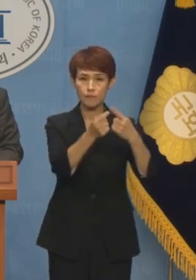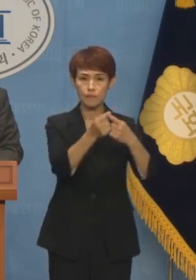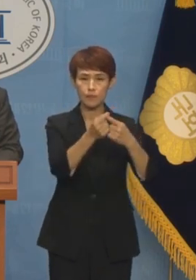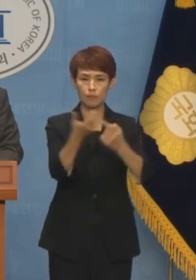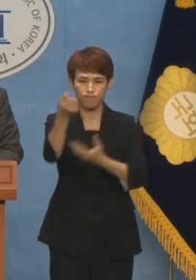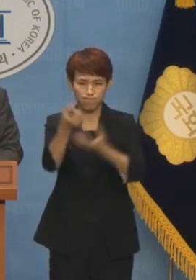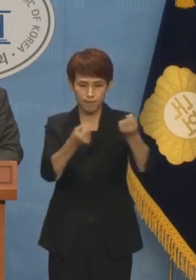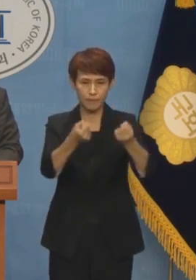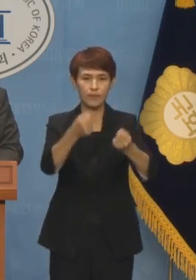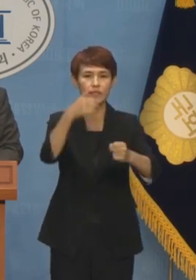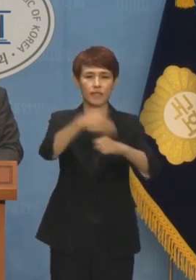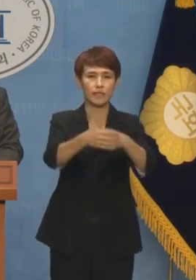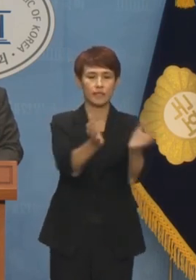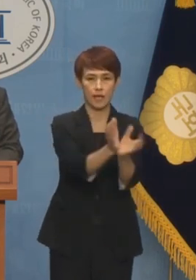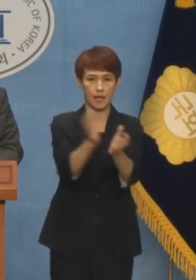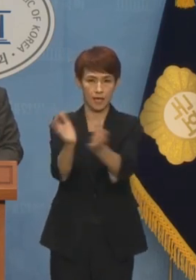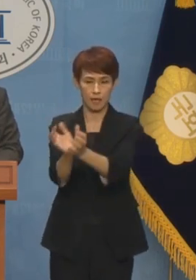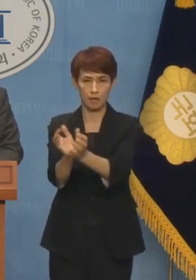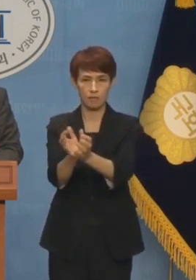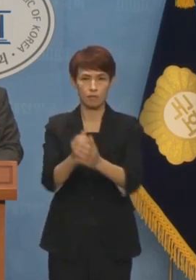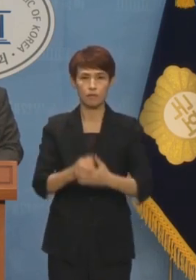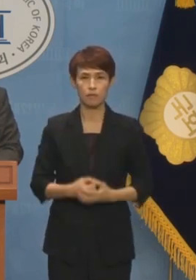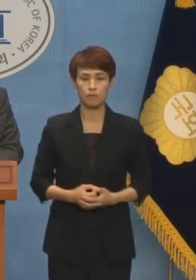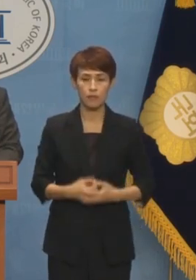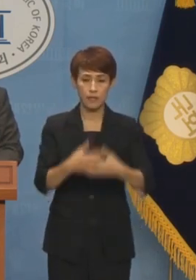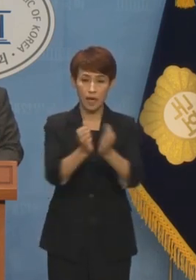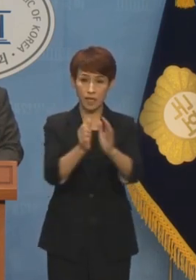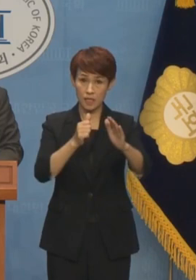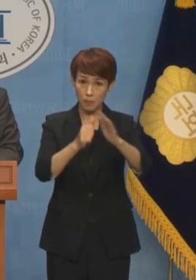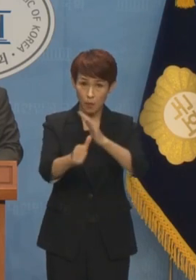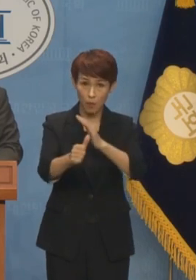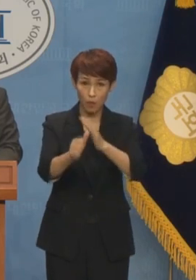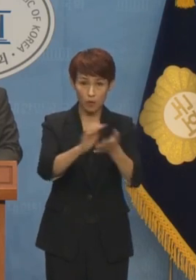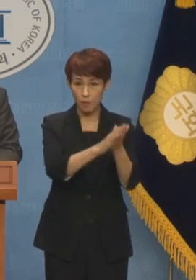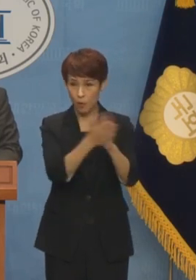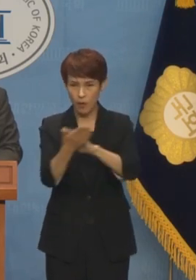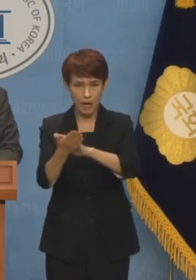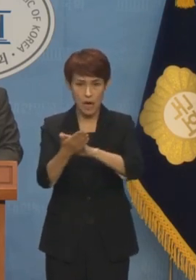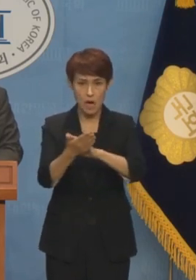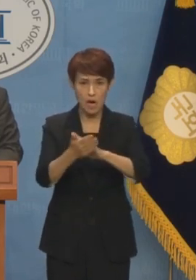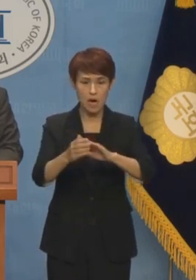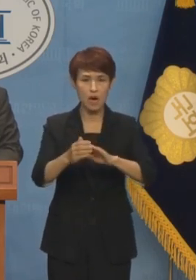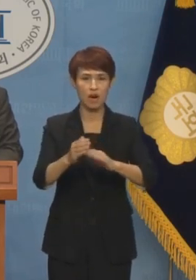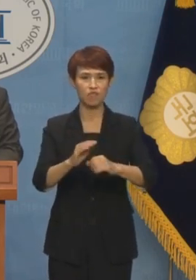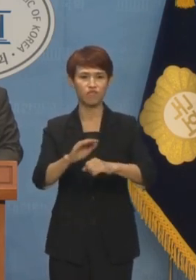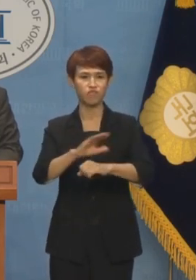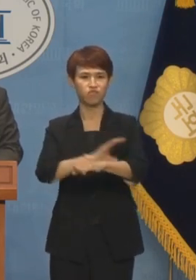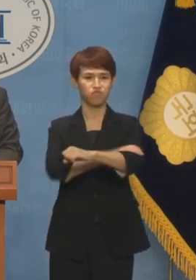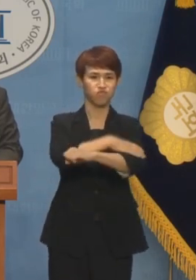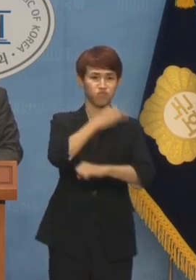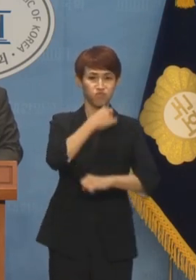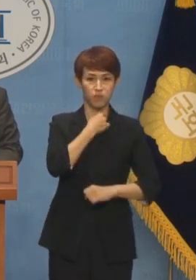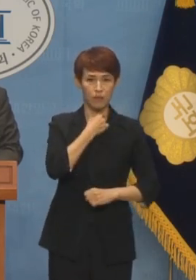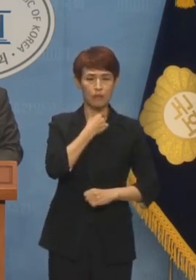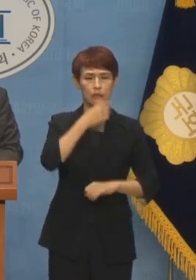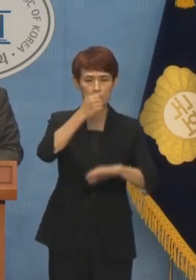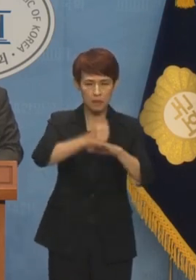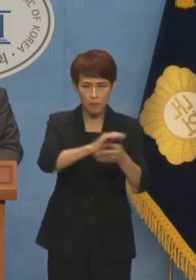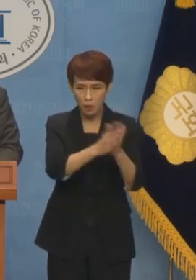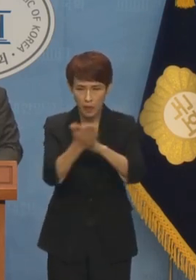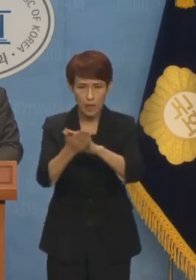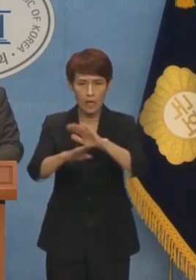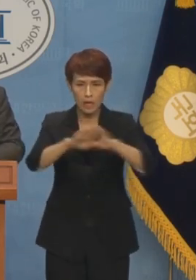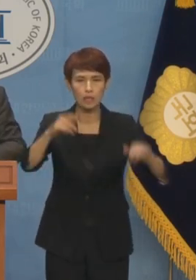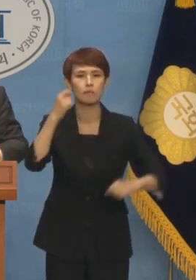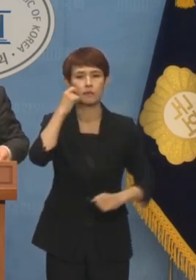분권형 정당입니다. 제왕적 당대표는 그 어떤 변화에도 대응할 수 없고 극대화만 남긴다는 것을 이미 거대